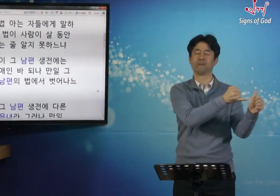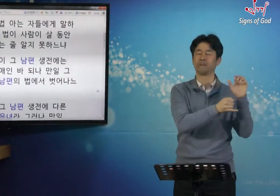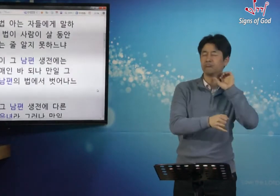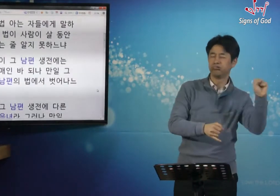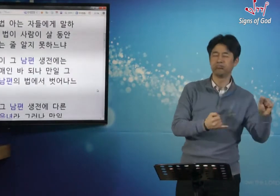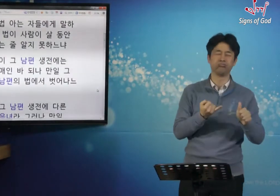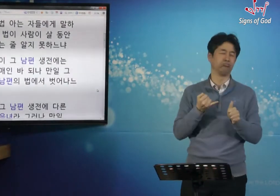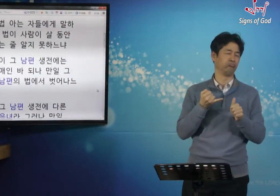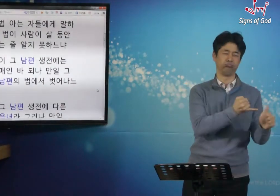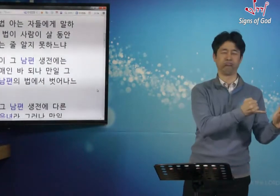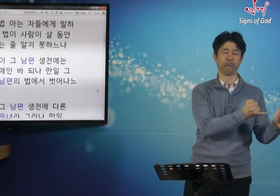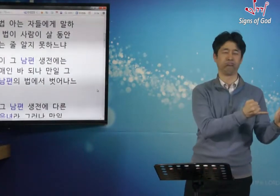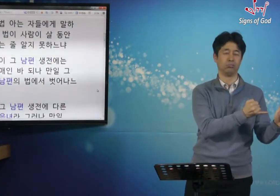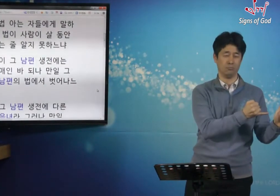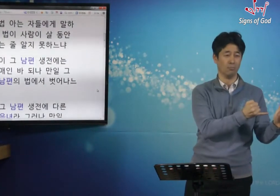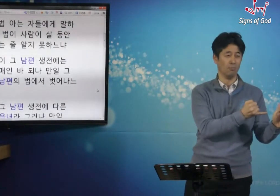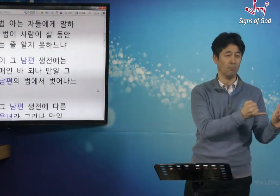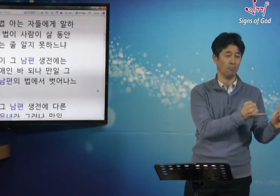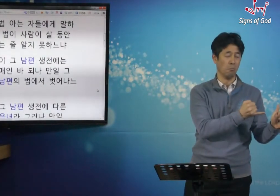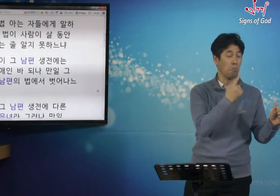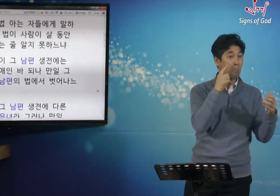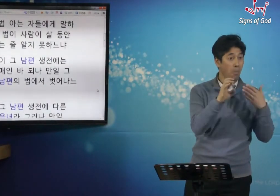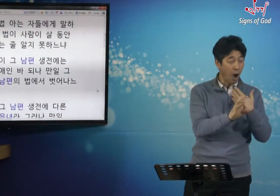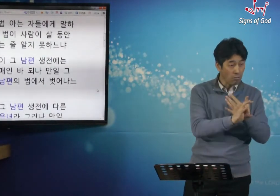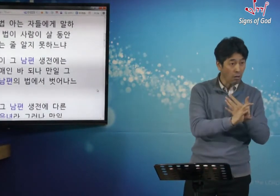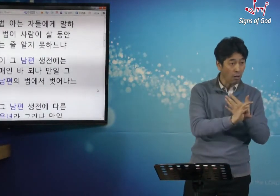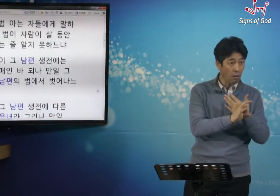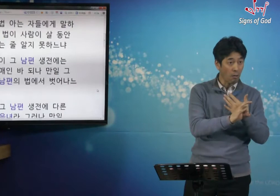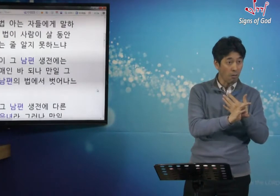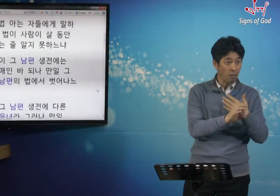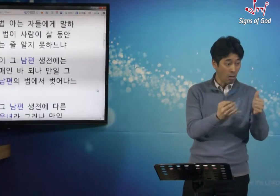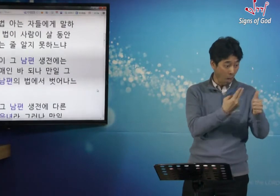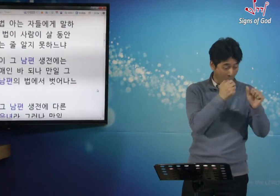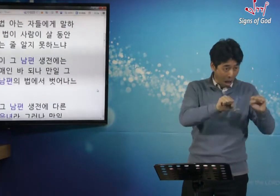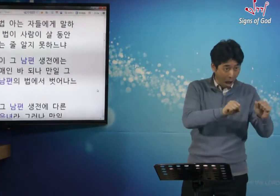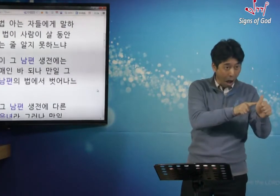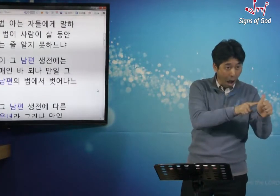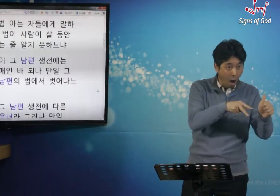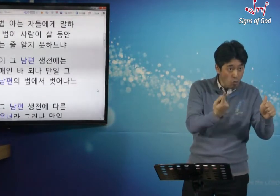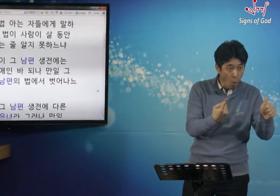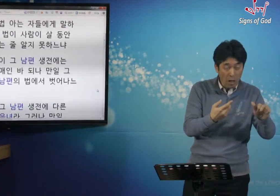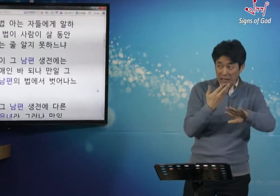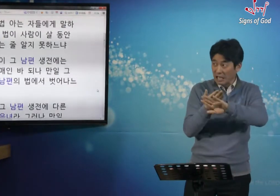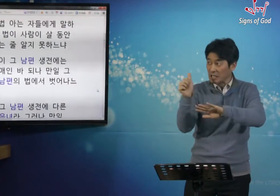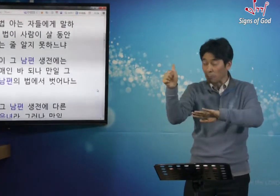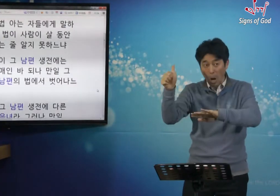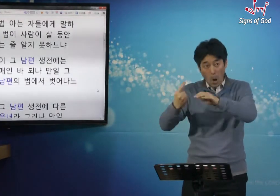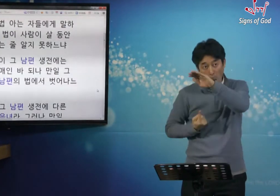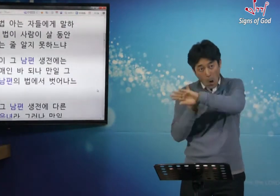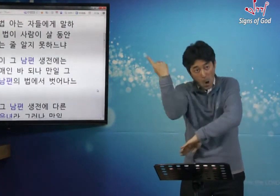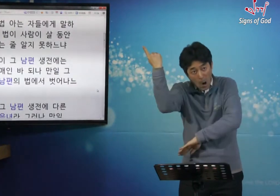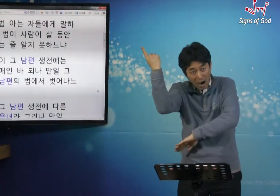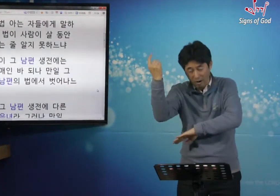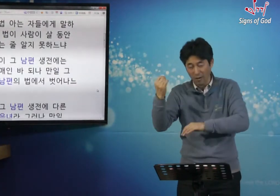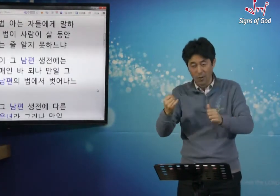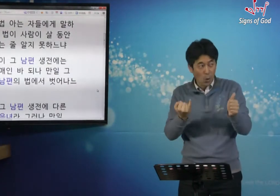남편을 따라야 되죠. 그리고 그 남편에 매어 있는 것입니다. 만약에 남편이 살아있는데도 불구하고 다른